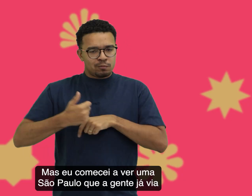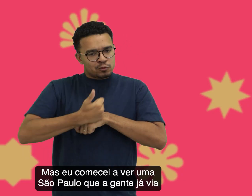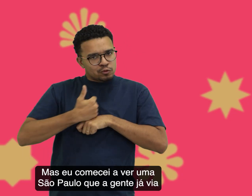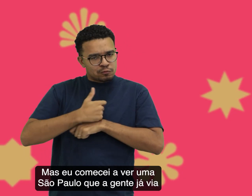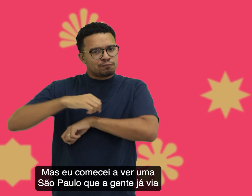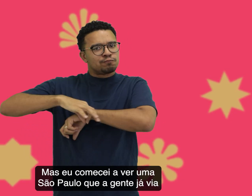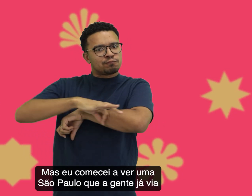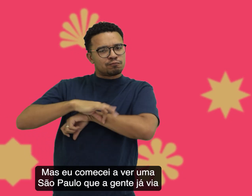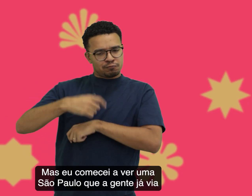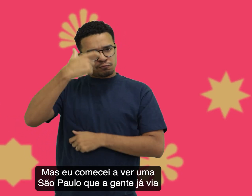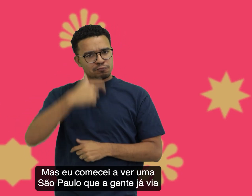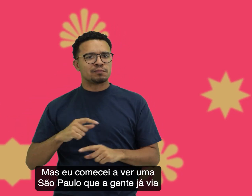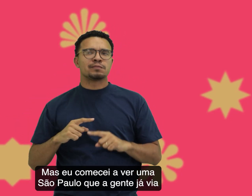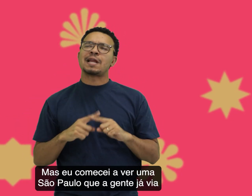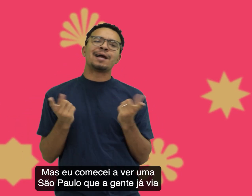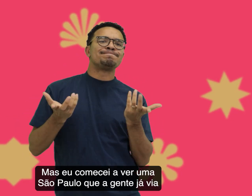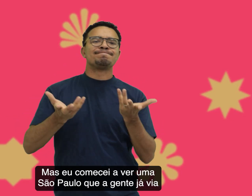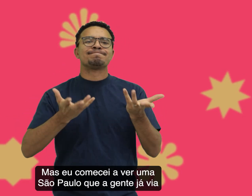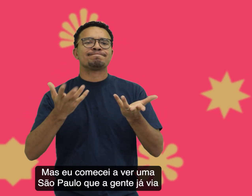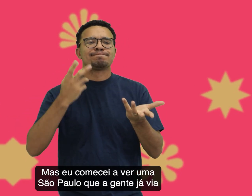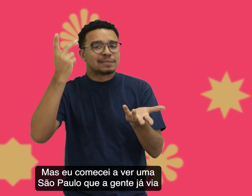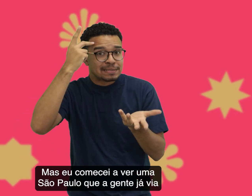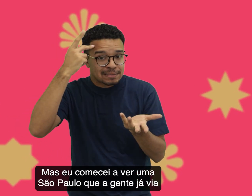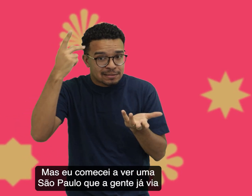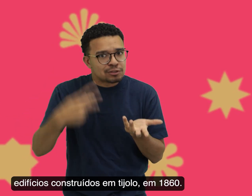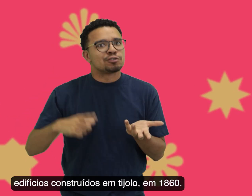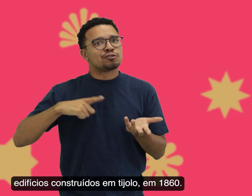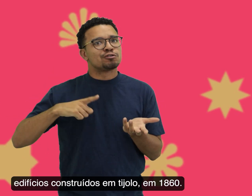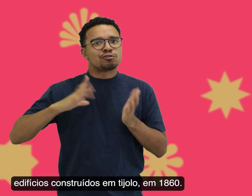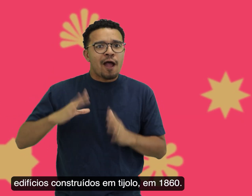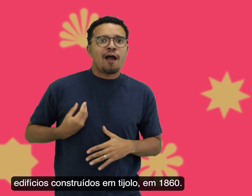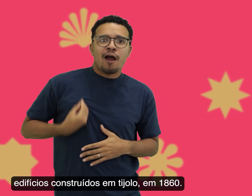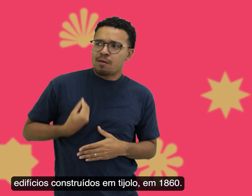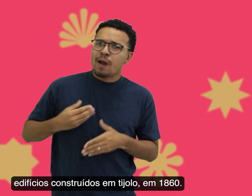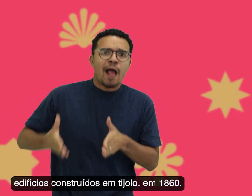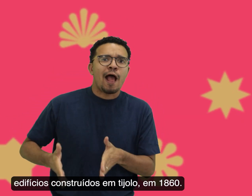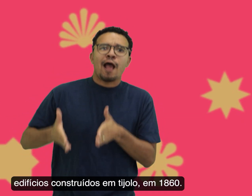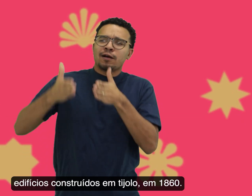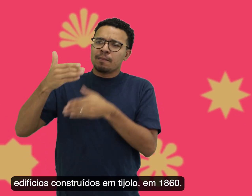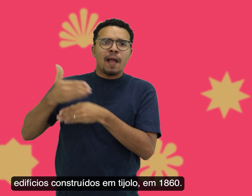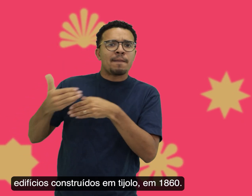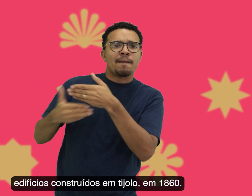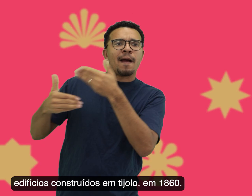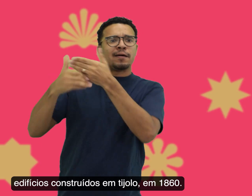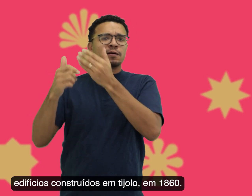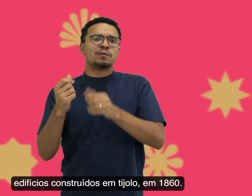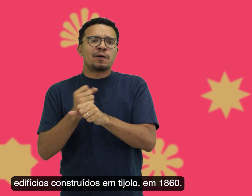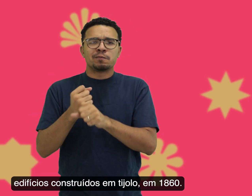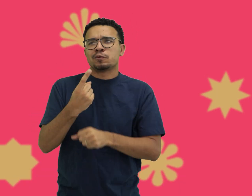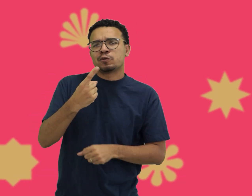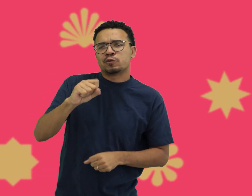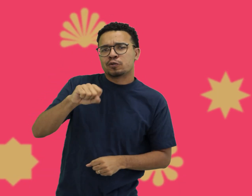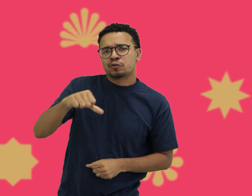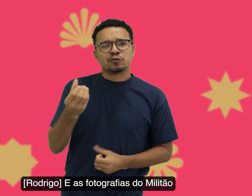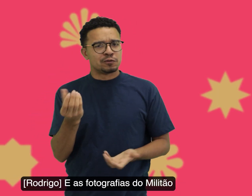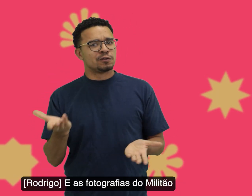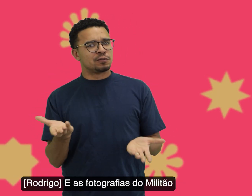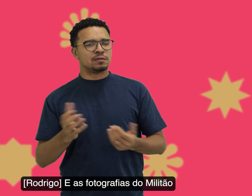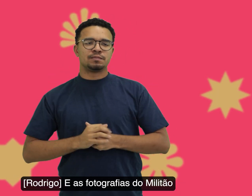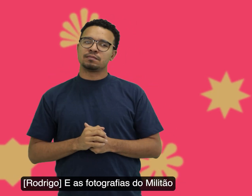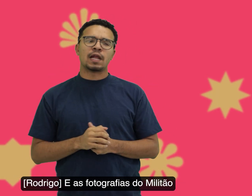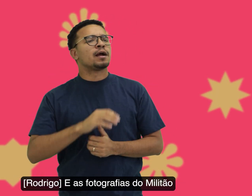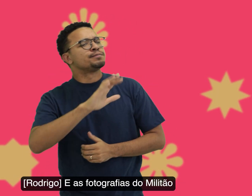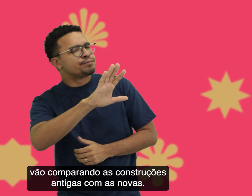sou arquiteta e tal. Mas eu comecei a ver uma São Paulo que a gente já via edifícios construídos em tijolo, 1860,